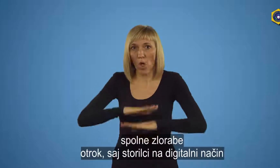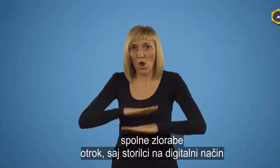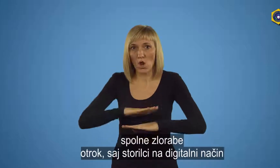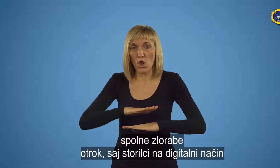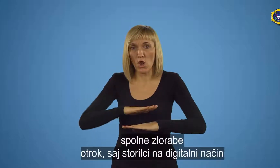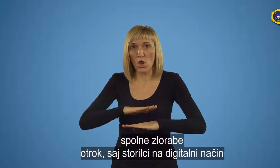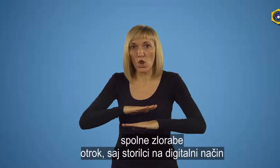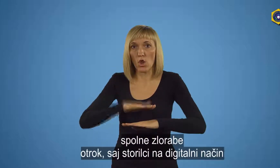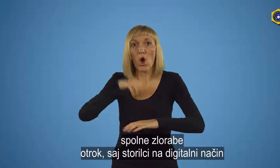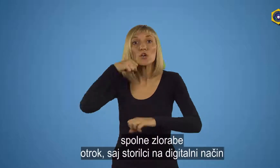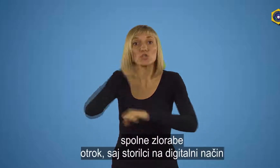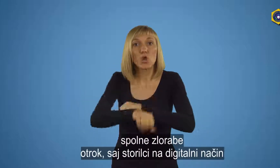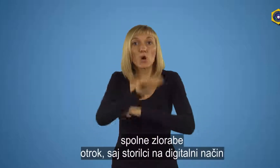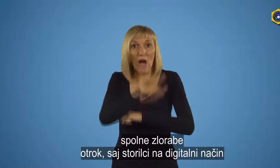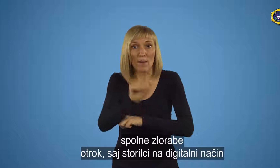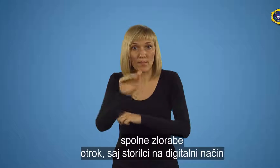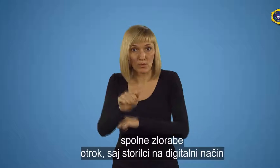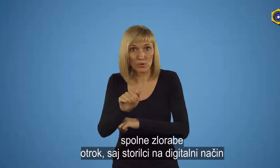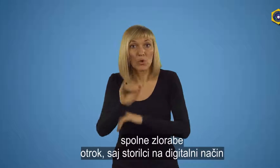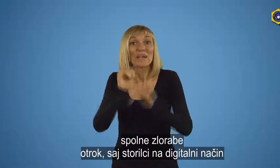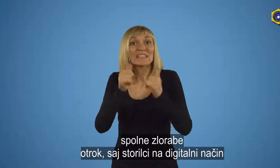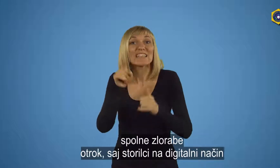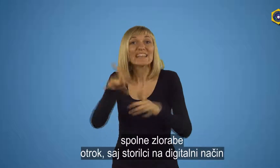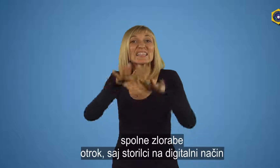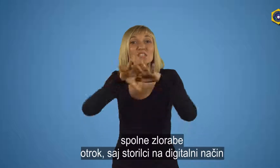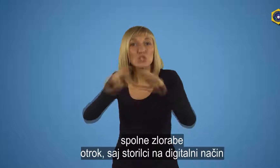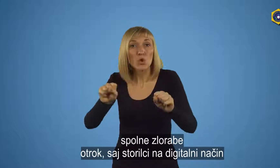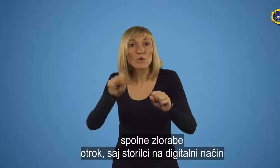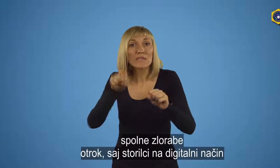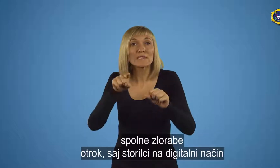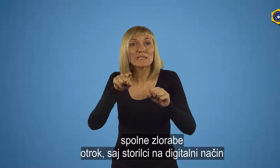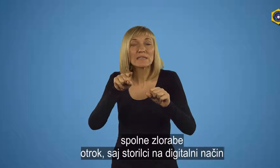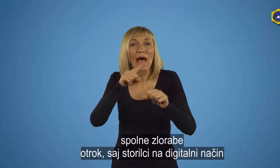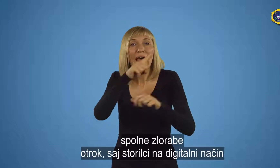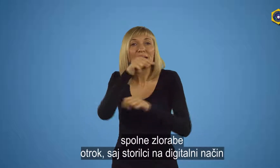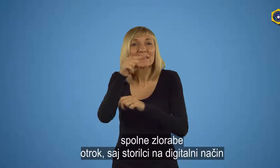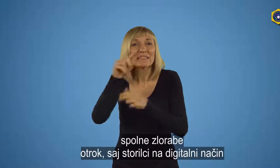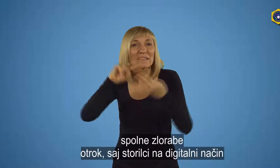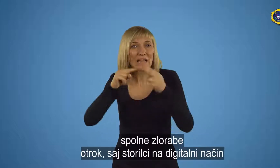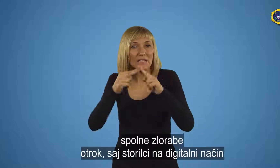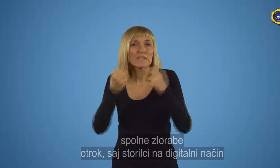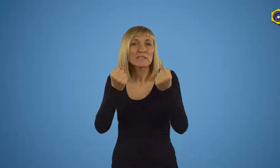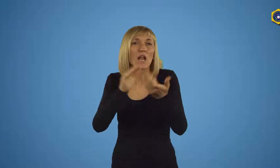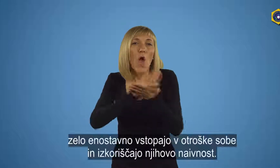način zelo enostavno vstopajo v otroške sobe in izkoriščajo njihovo naivnost.